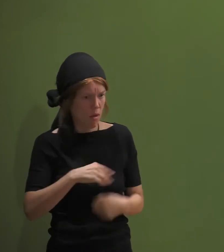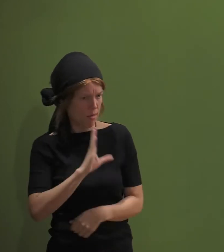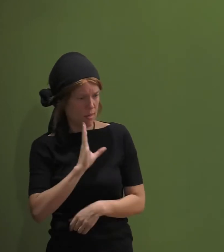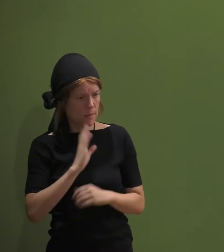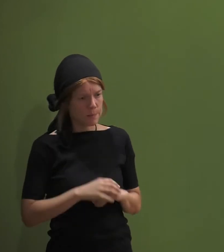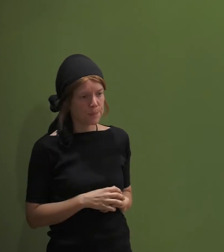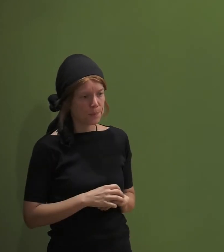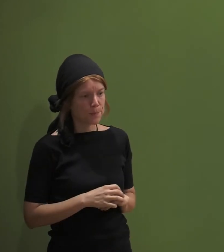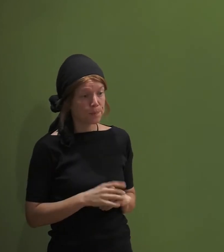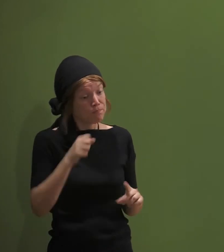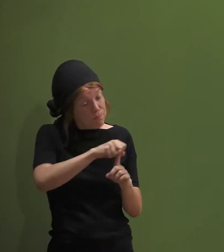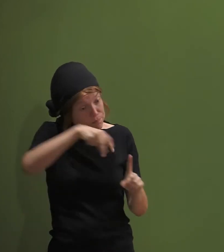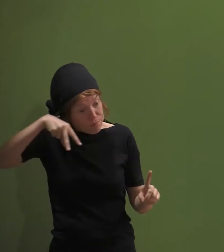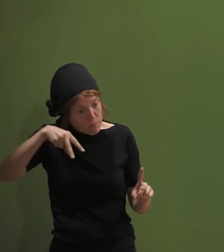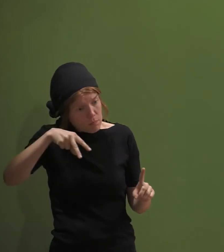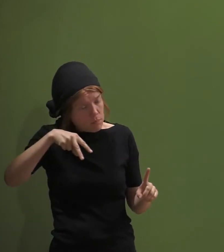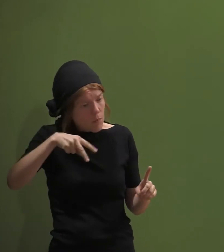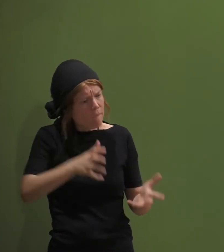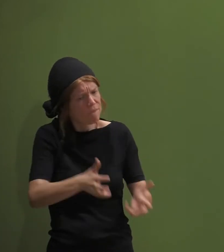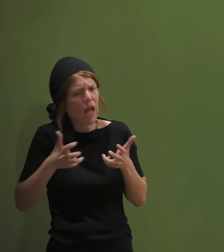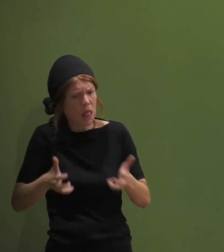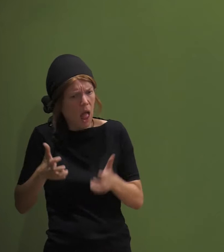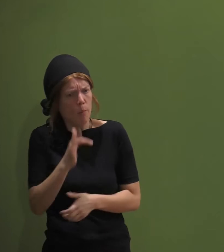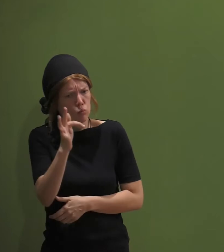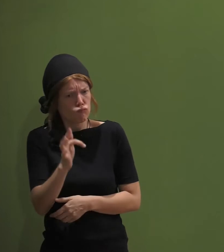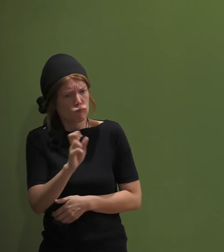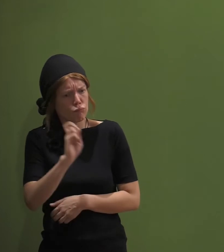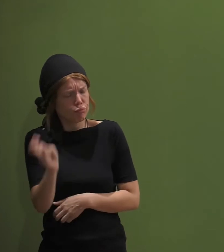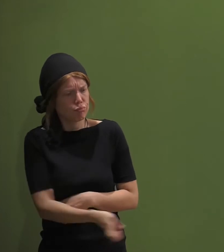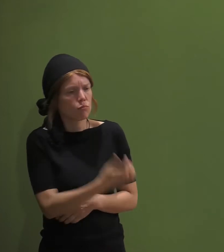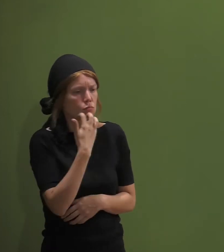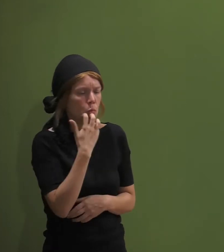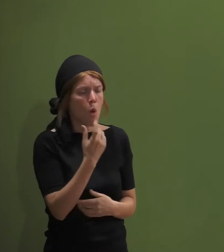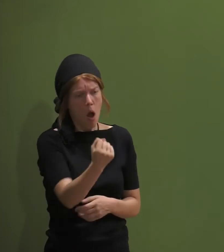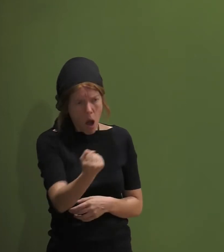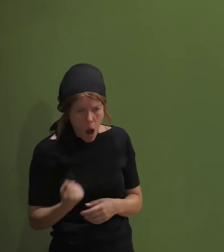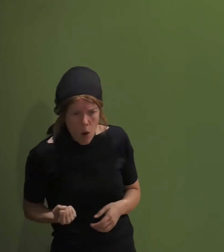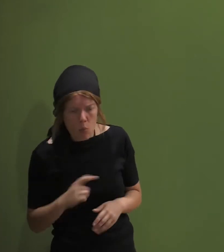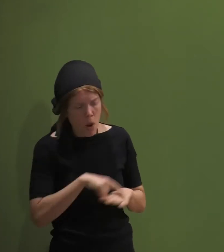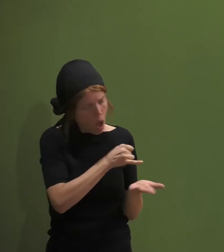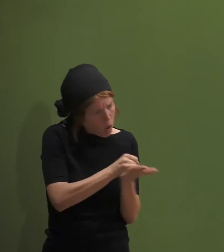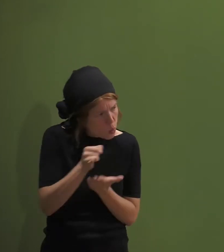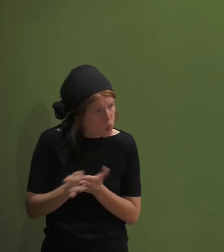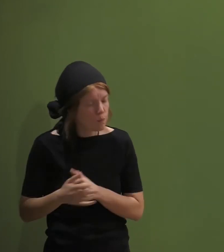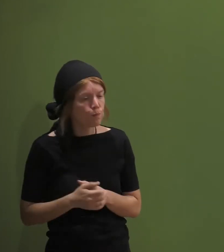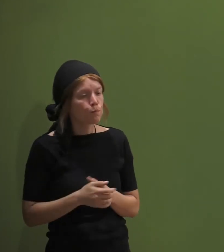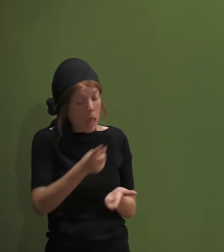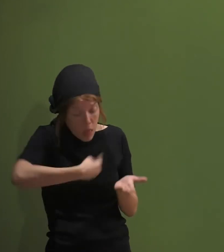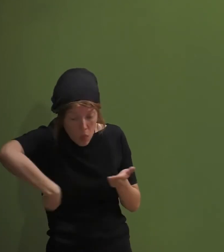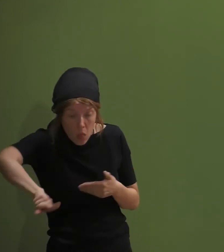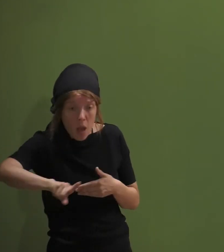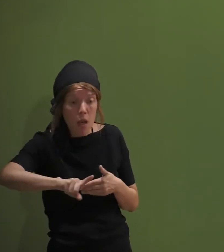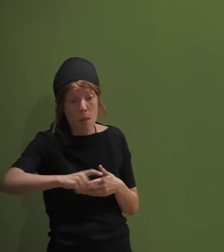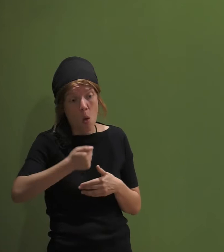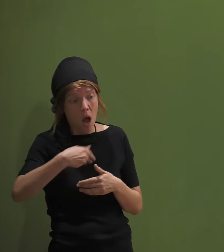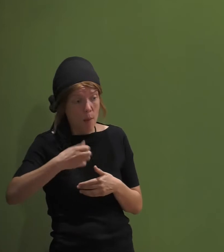mencionados. Estos enfoques presentan numerosas ventajas, entre otras, importantes ahorros económicos para los agricultores, derivados del menor uso